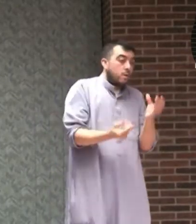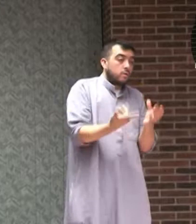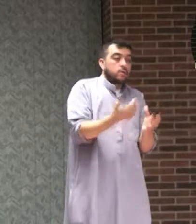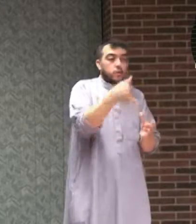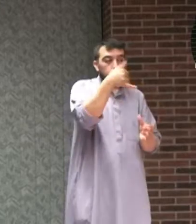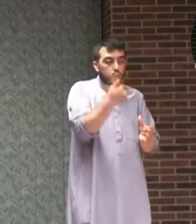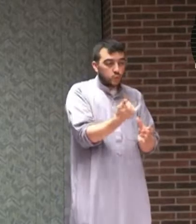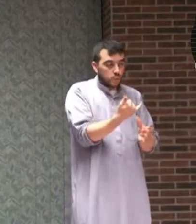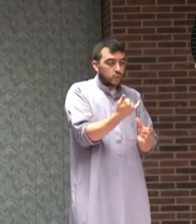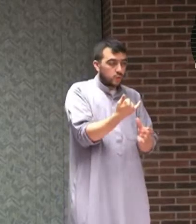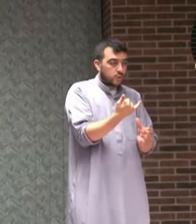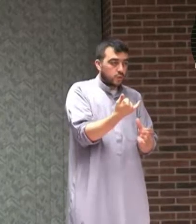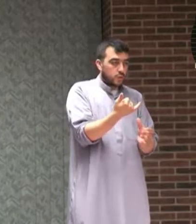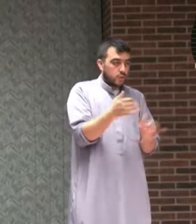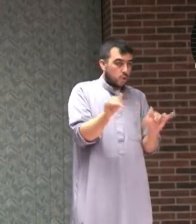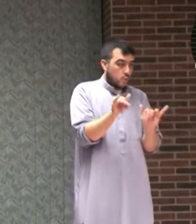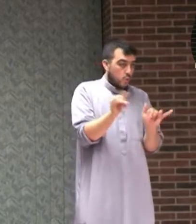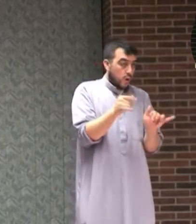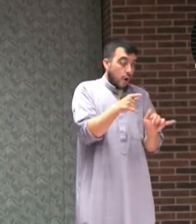lochis, donc, et qui